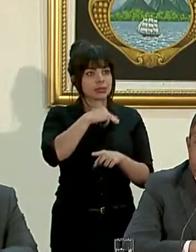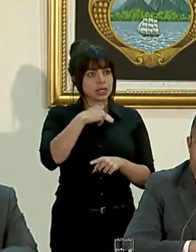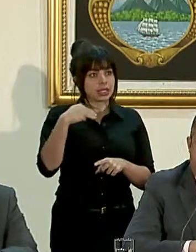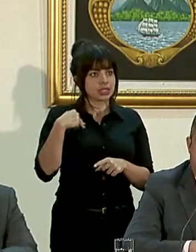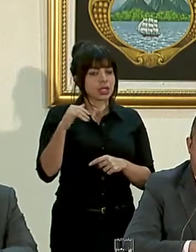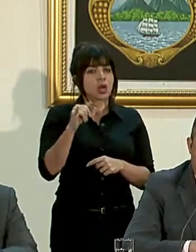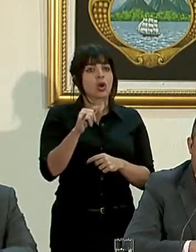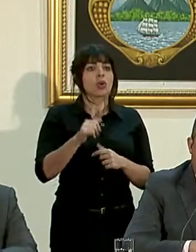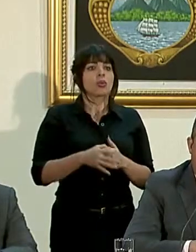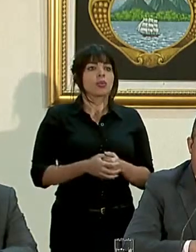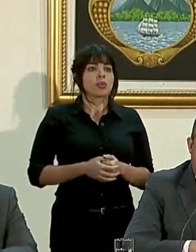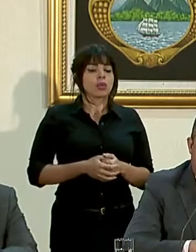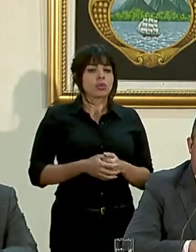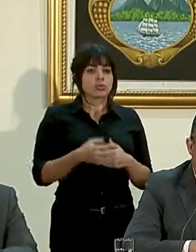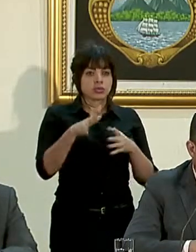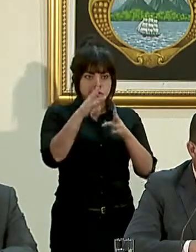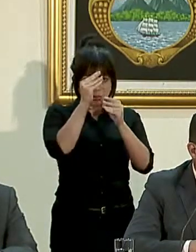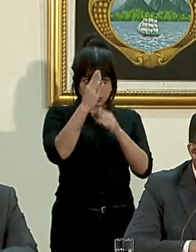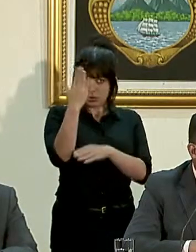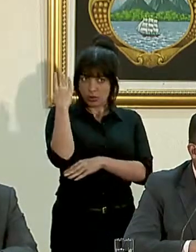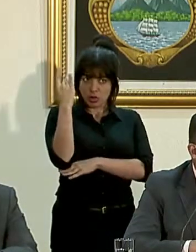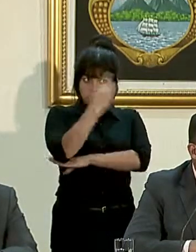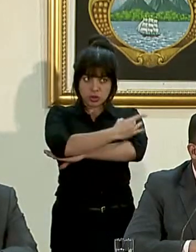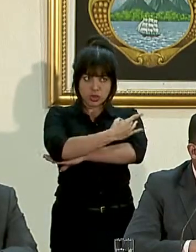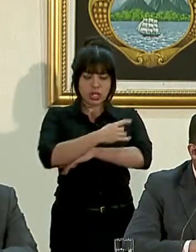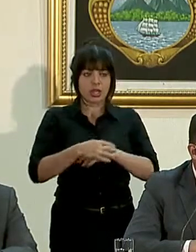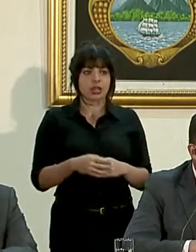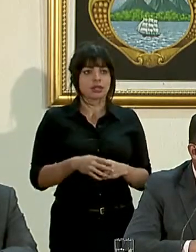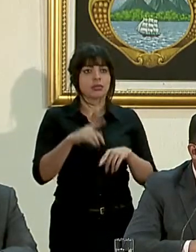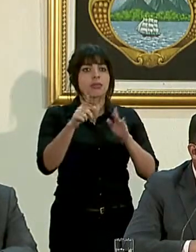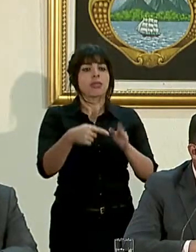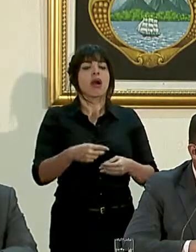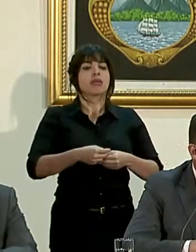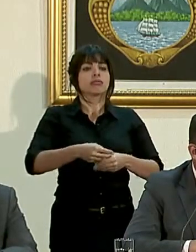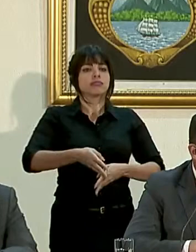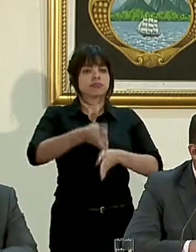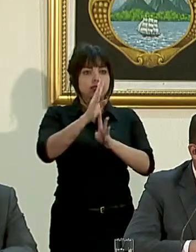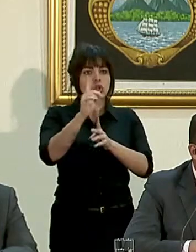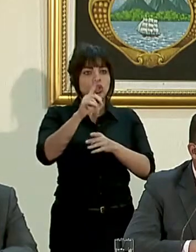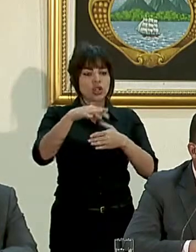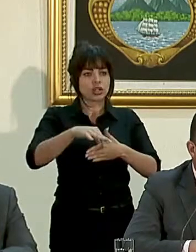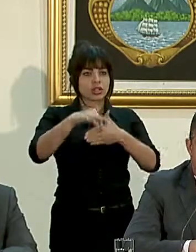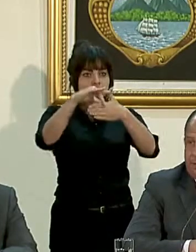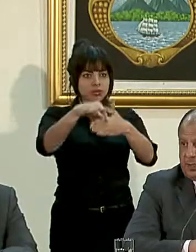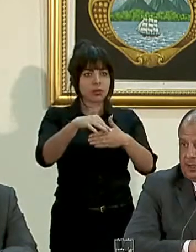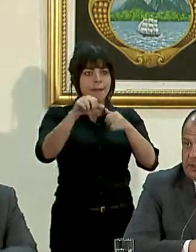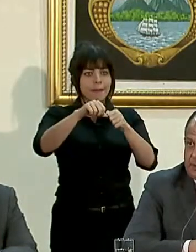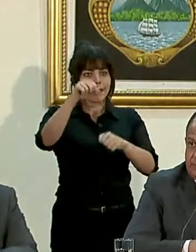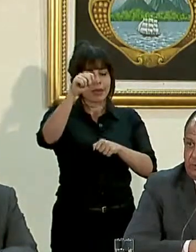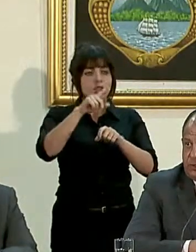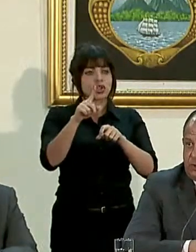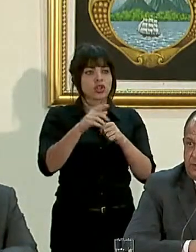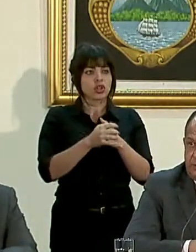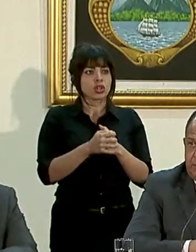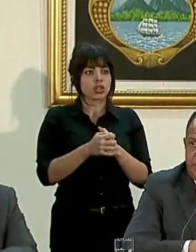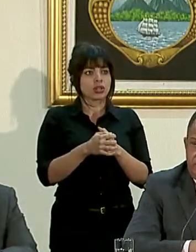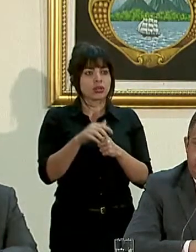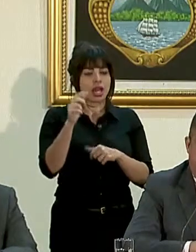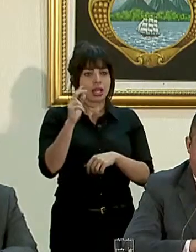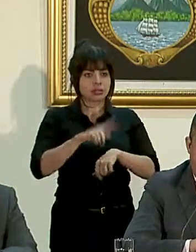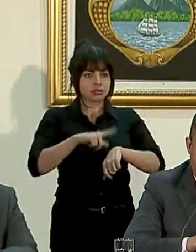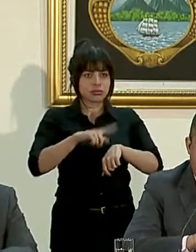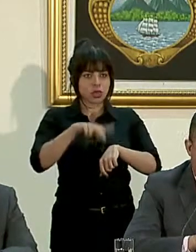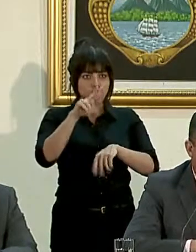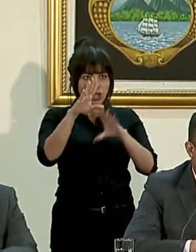tal y como fue indicado hace 8 días, será colocado en la página web de la Presidencia de la República a partir de las 14 horas de hoy,